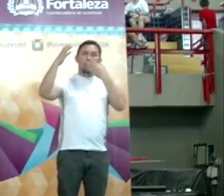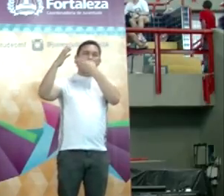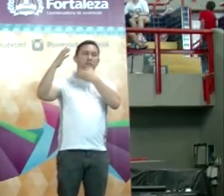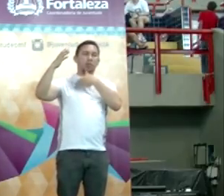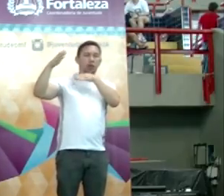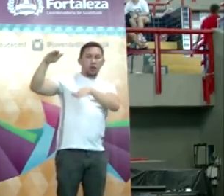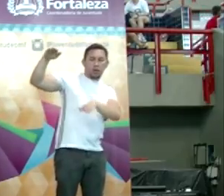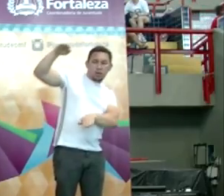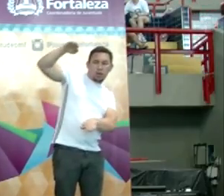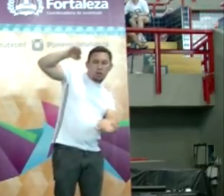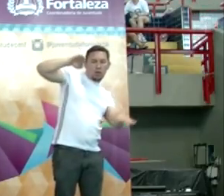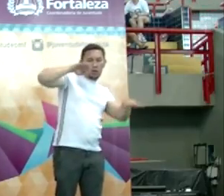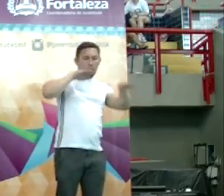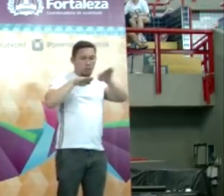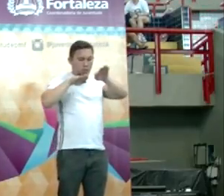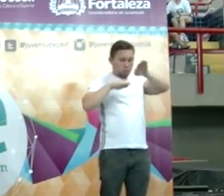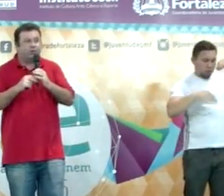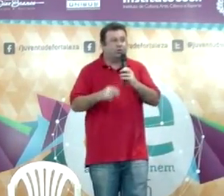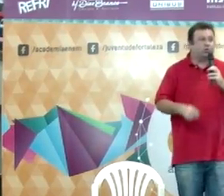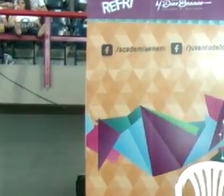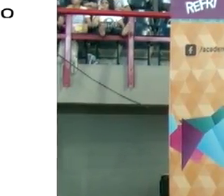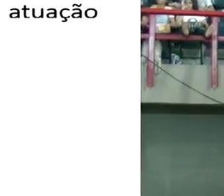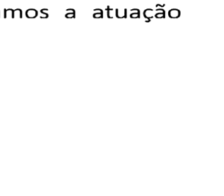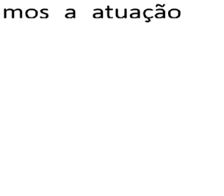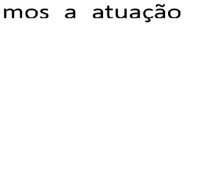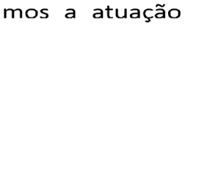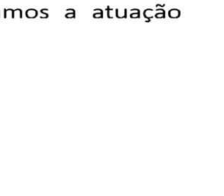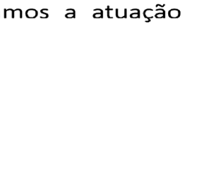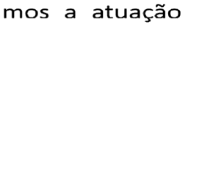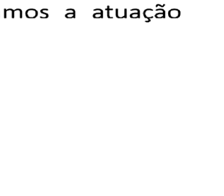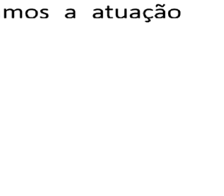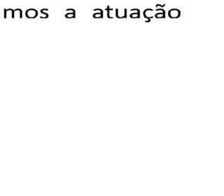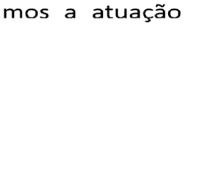equilibram, agem no mesmo corpo. Todo mundo pro telão.